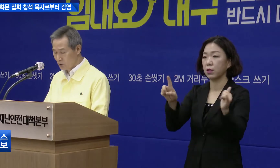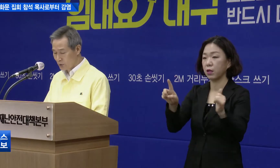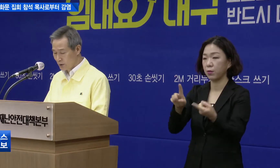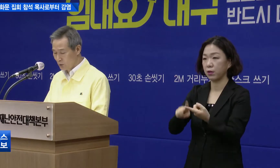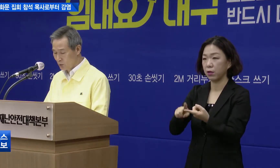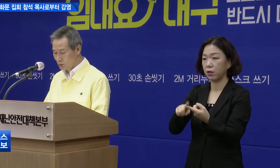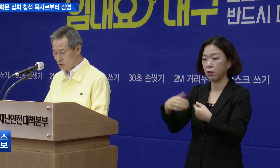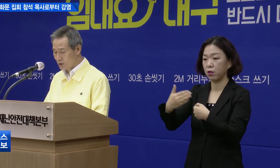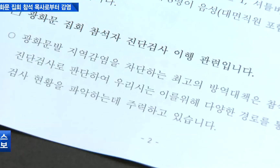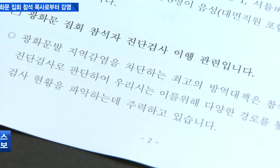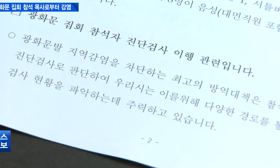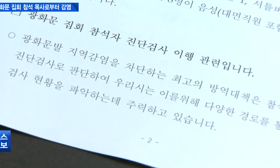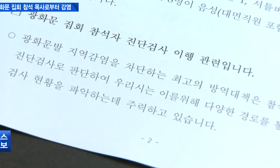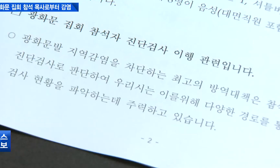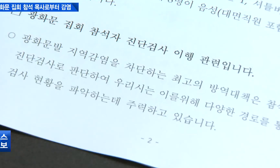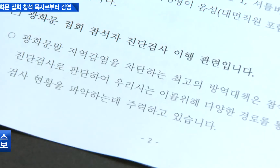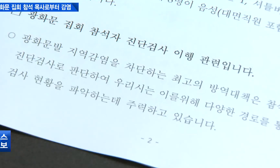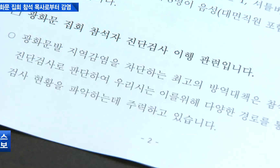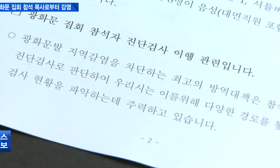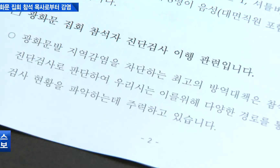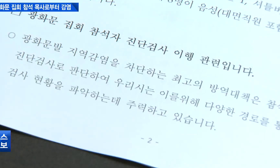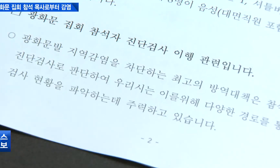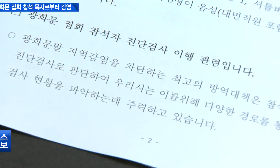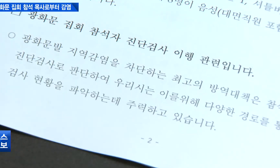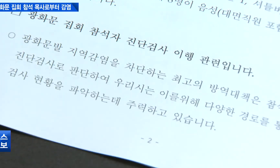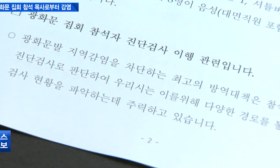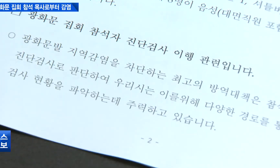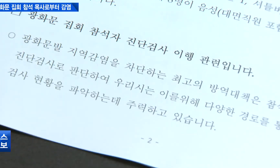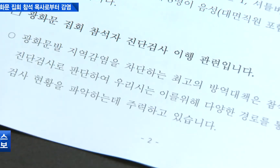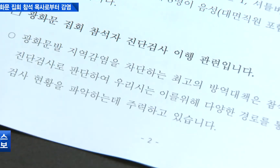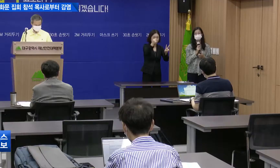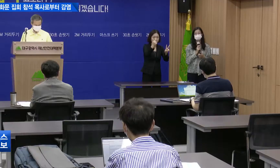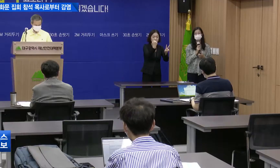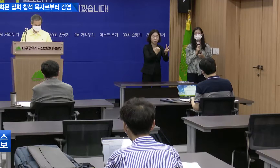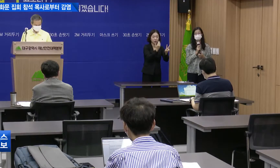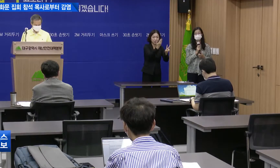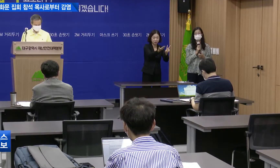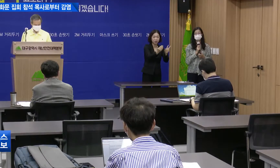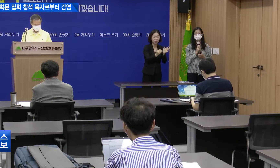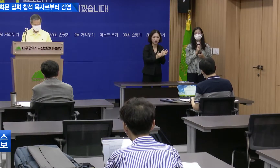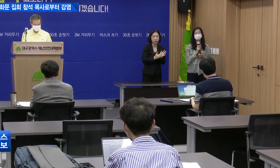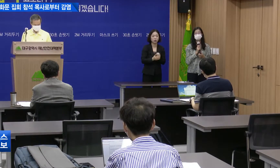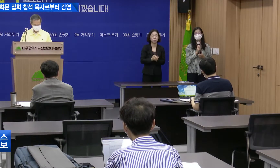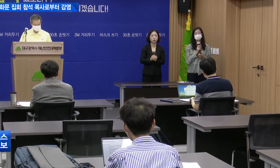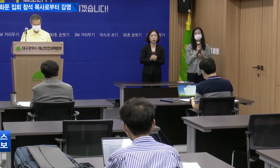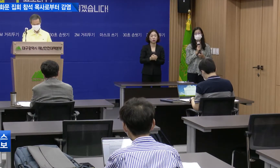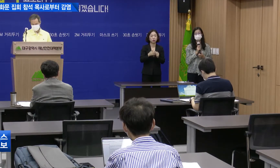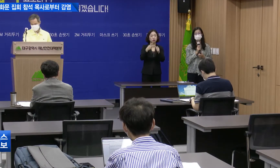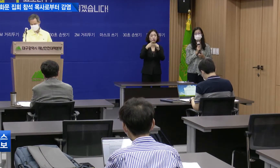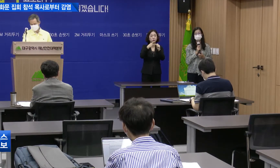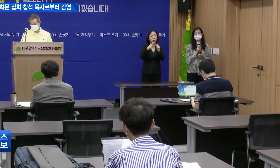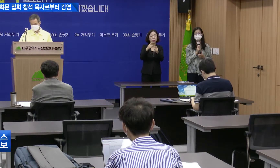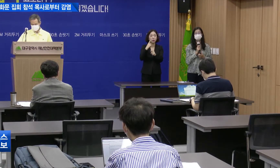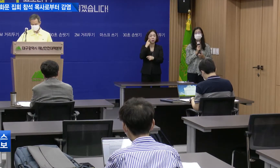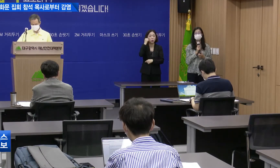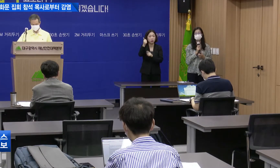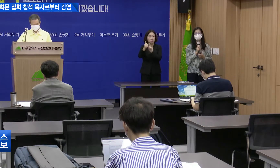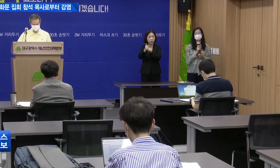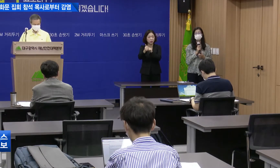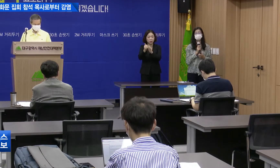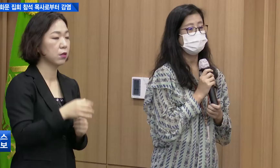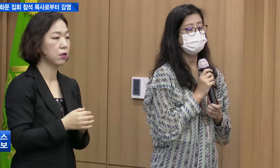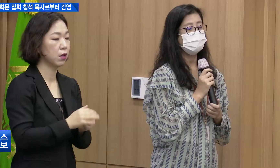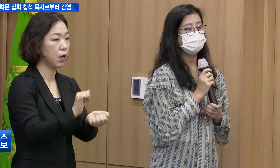추가로 확진됐습니다. 지난 26일 확진된 중구의 50대 여성의 감염원을 추적했는데 광화문 집회에 참석한 동구의